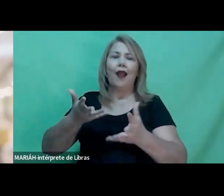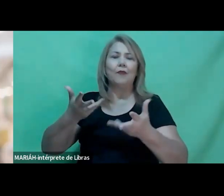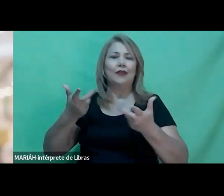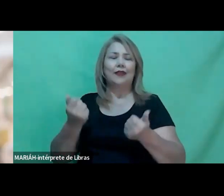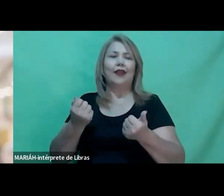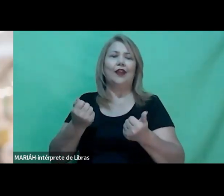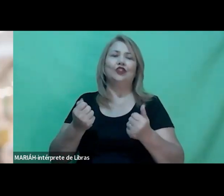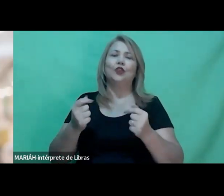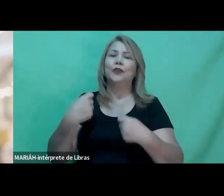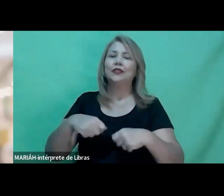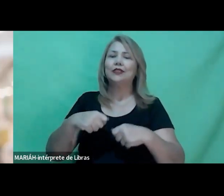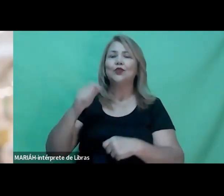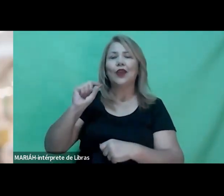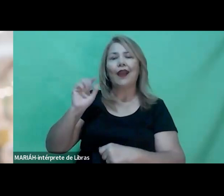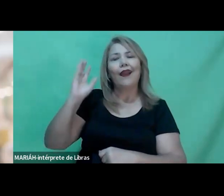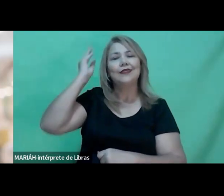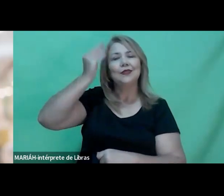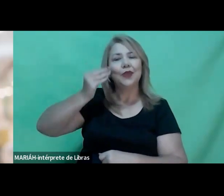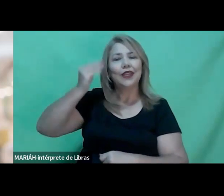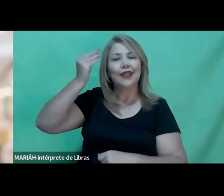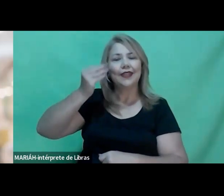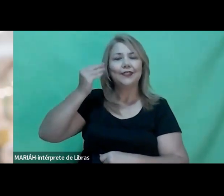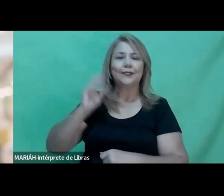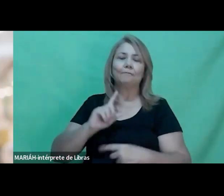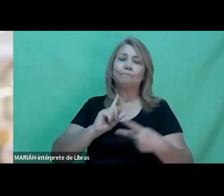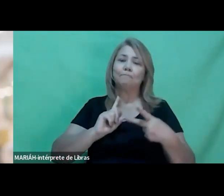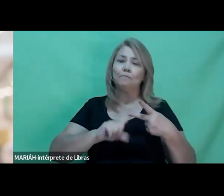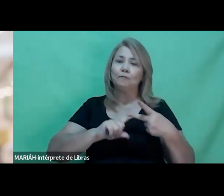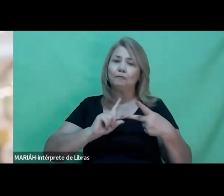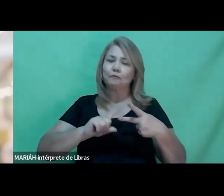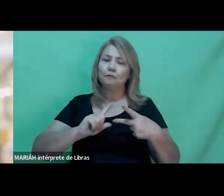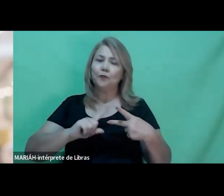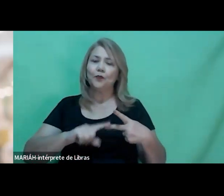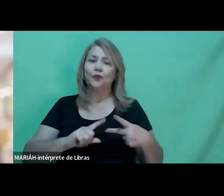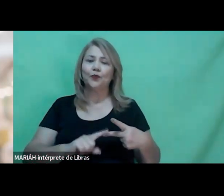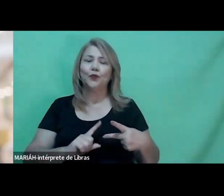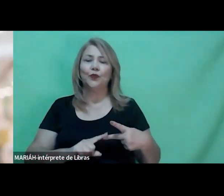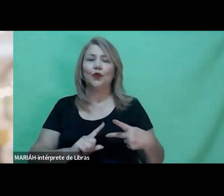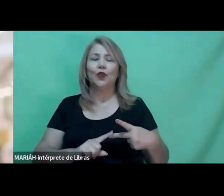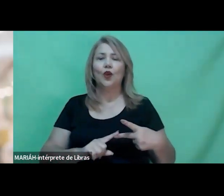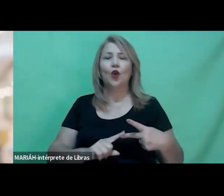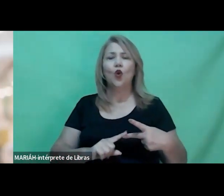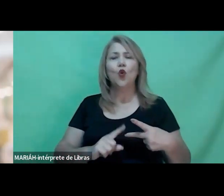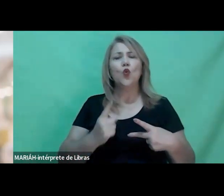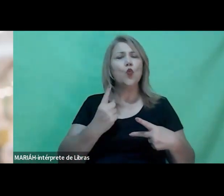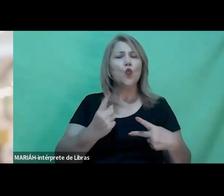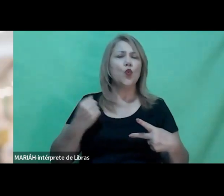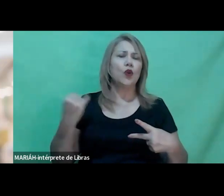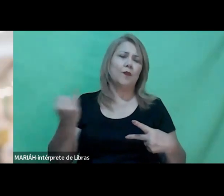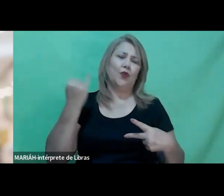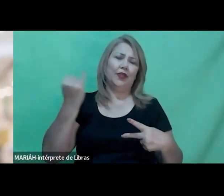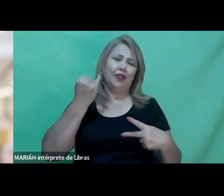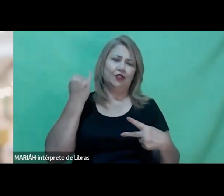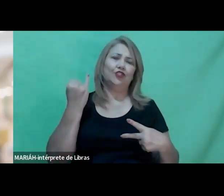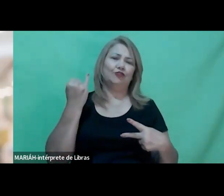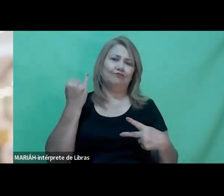la experiencia en segundo lugar nos sugiere algo muy importante y es